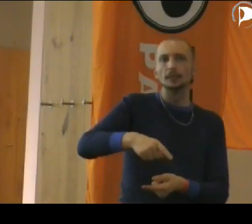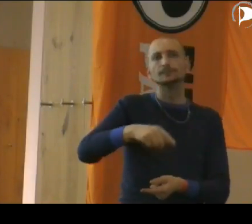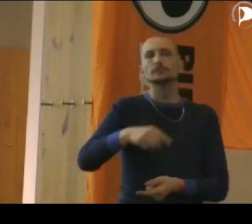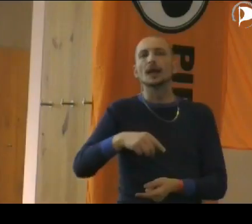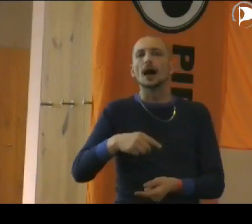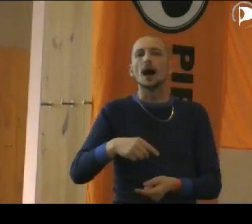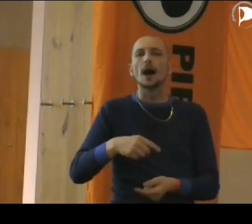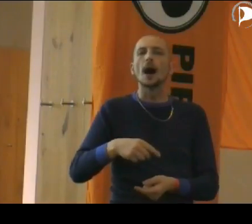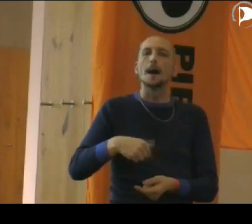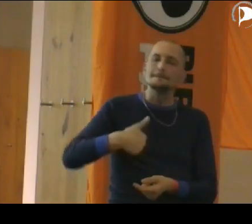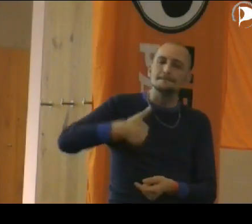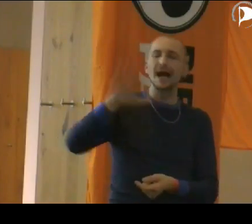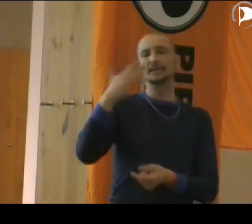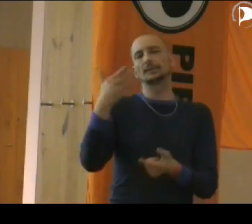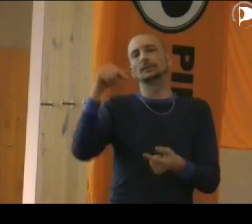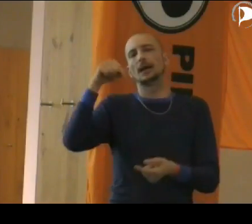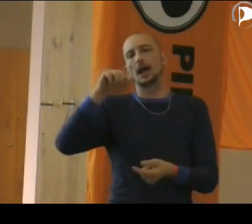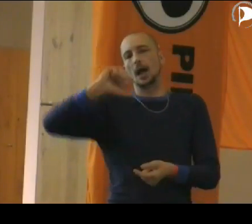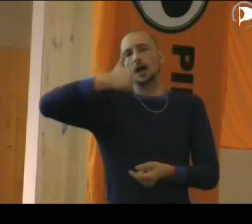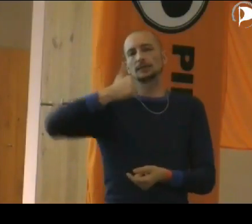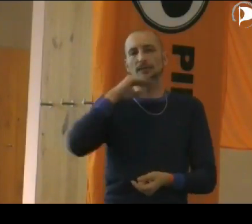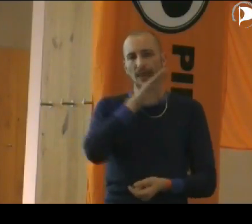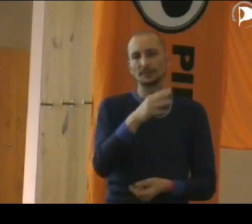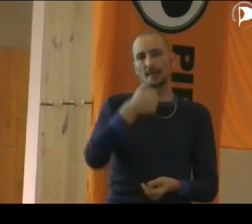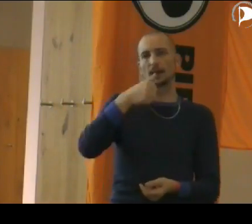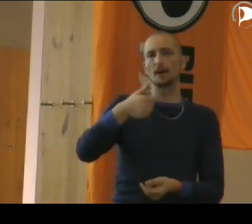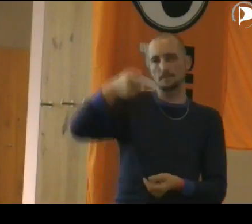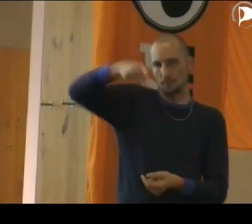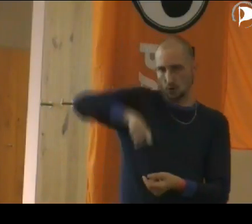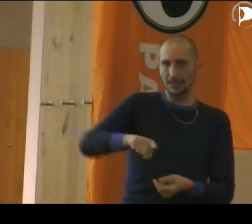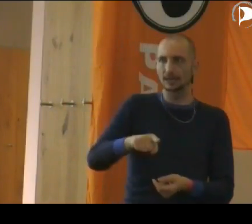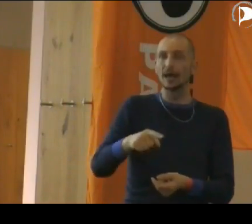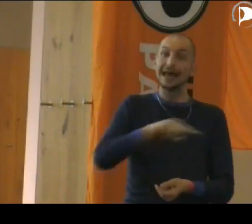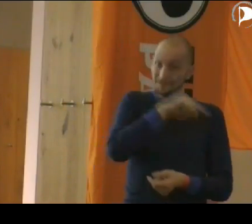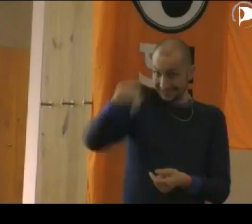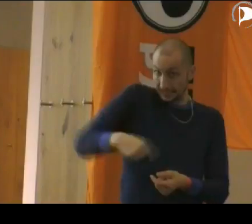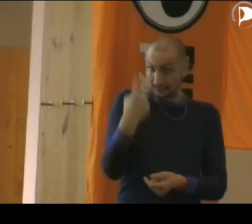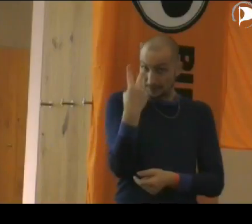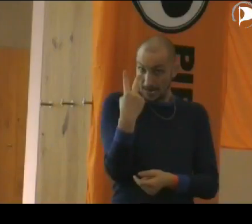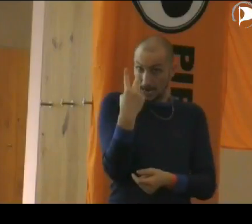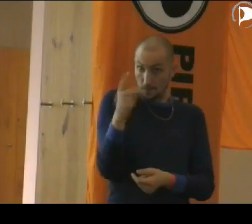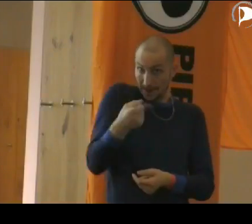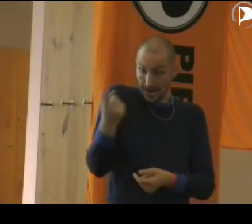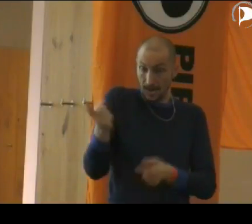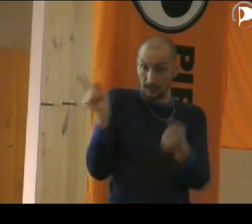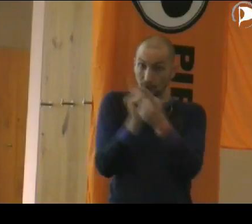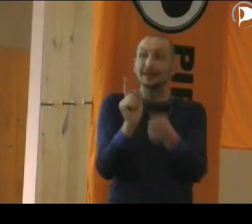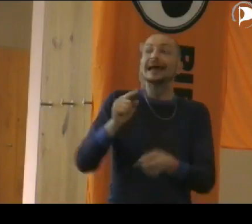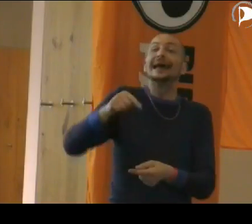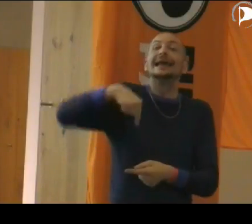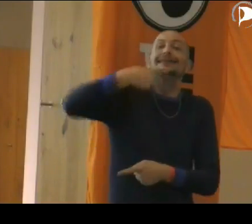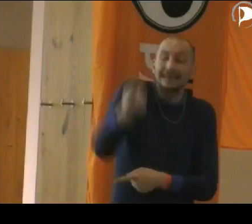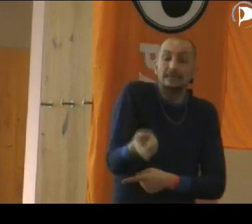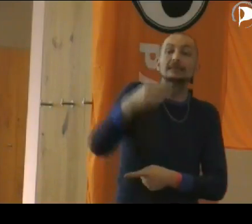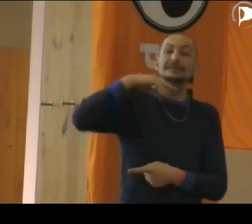bis jetzt haben wir zwei monitore und praktischerweise ist da nix vitaminen und nächsten samstag also am